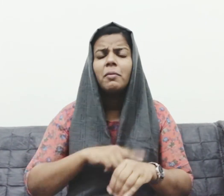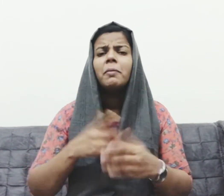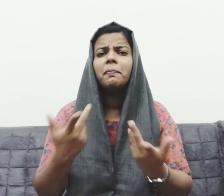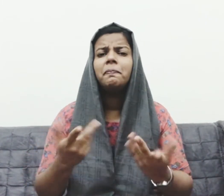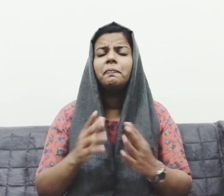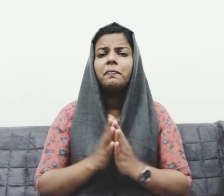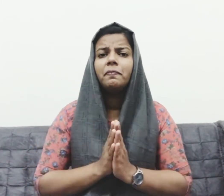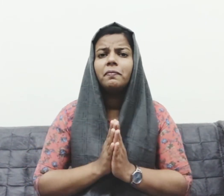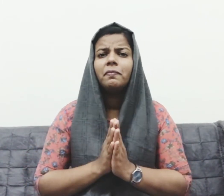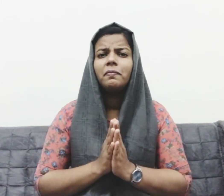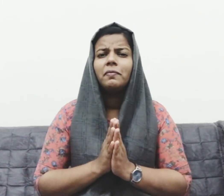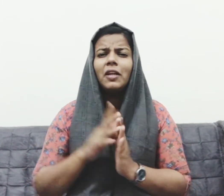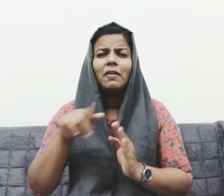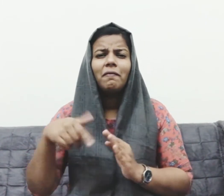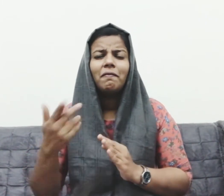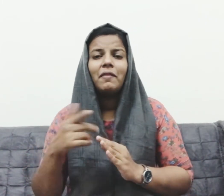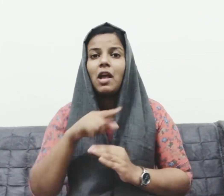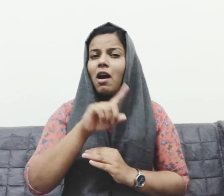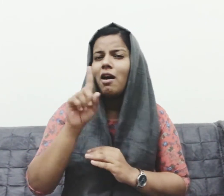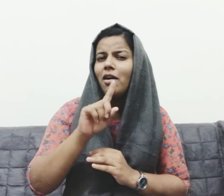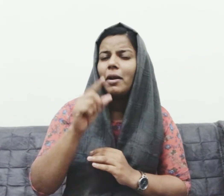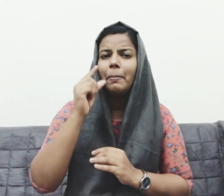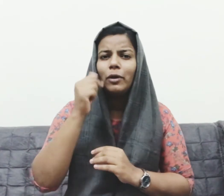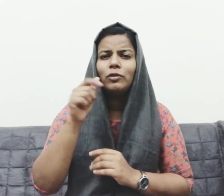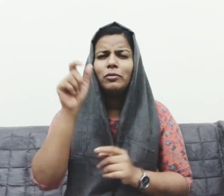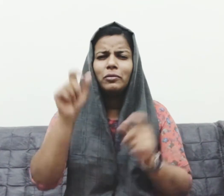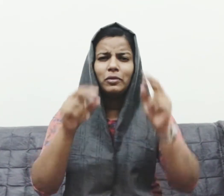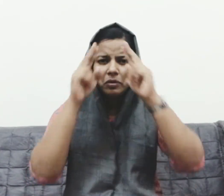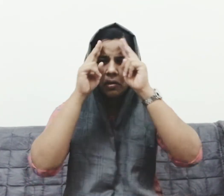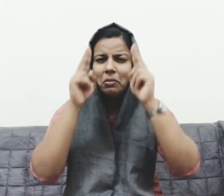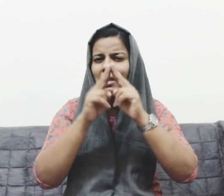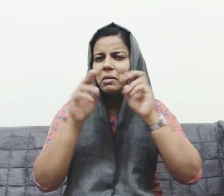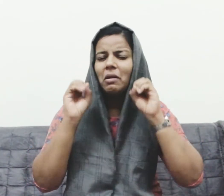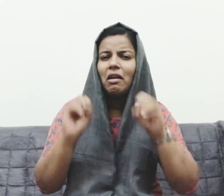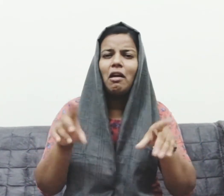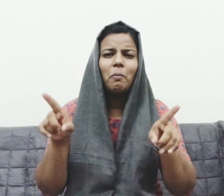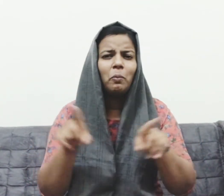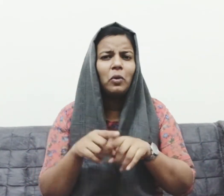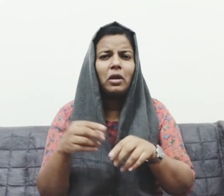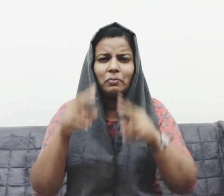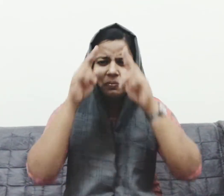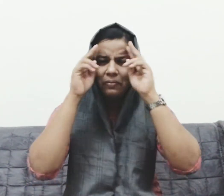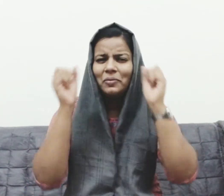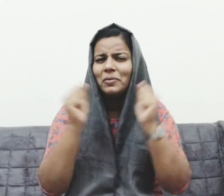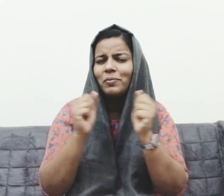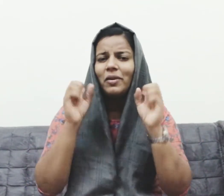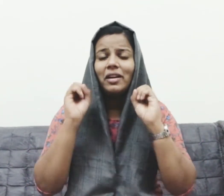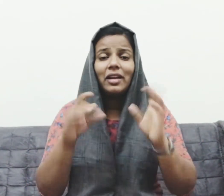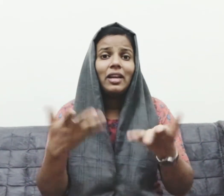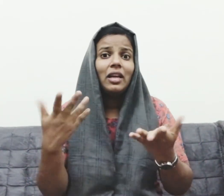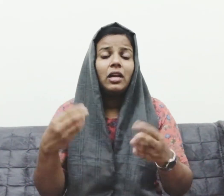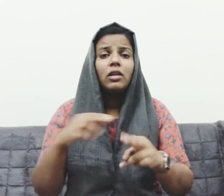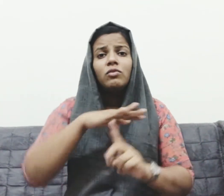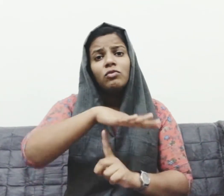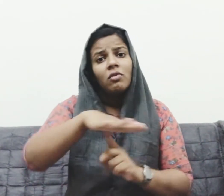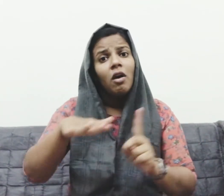അതിനുള്ള നമുക്ക് മറ്റ് പലരോടും ആമേൻ അസമാധാനമുണ്ടാകാൻ, സ്വസ്ഥത കുറയുവാൻ ഒക്കെയുള്ള